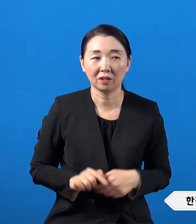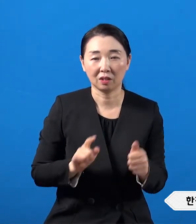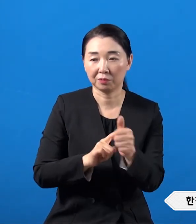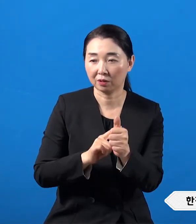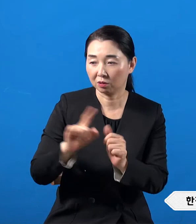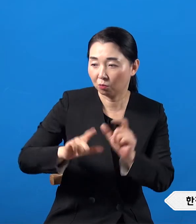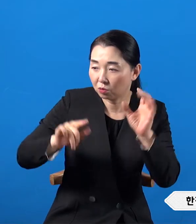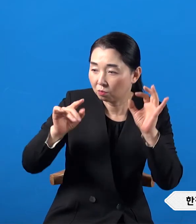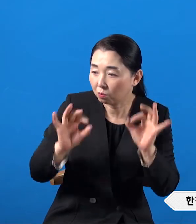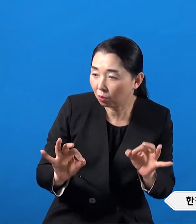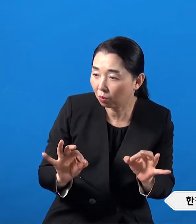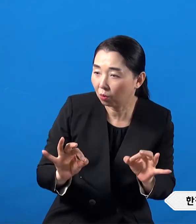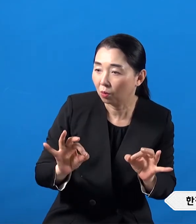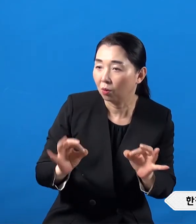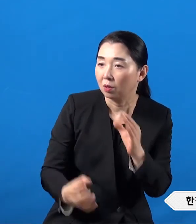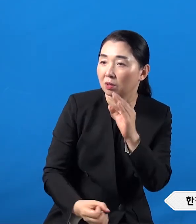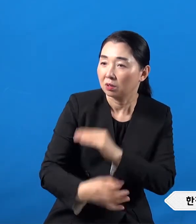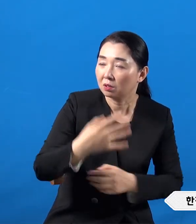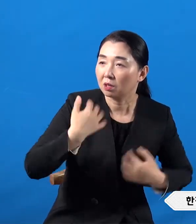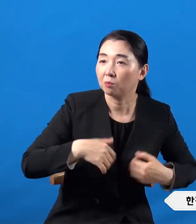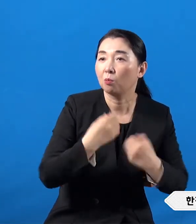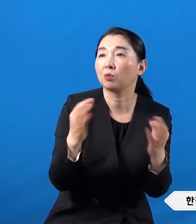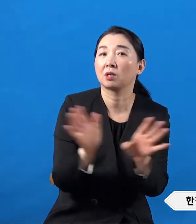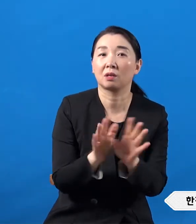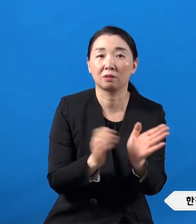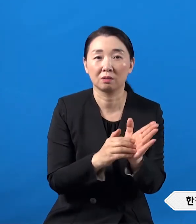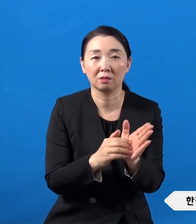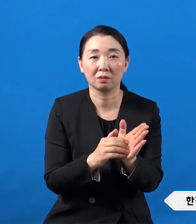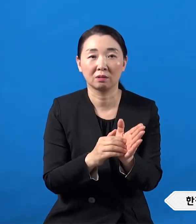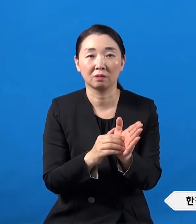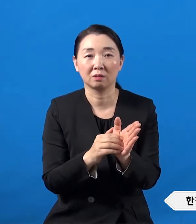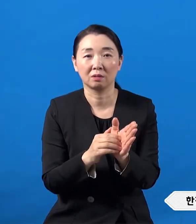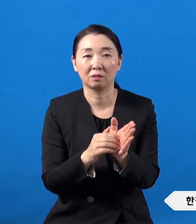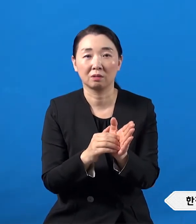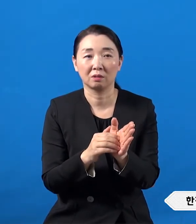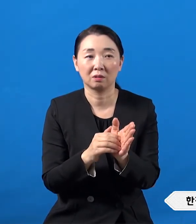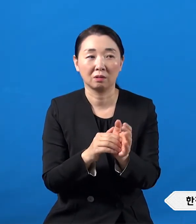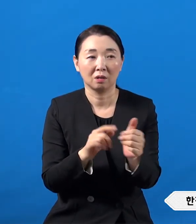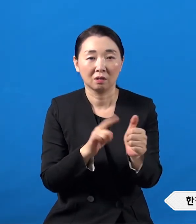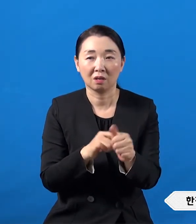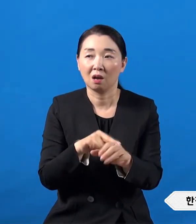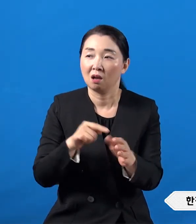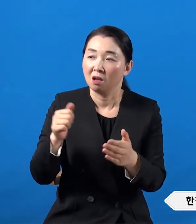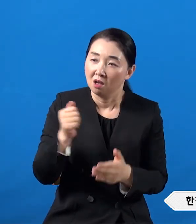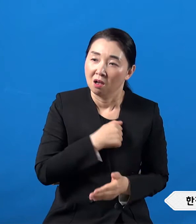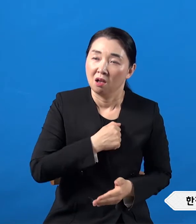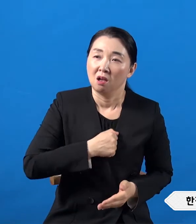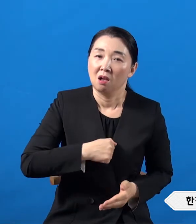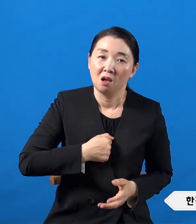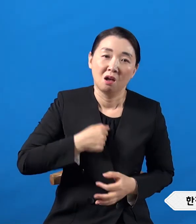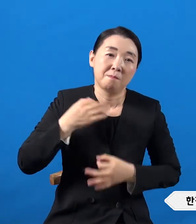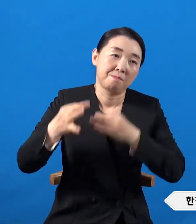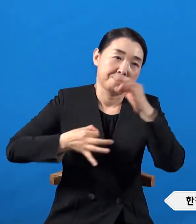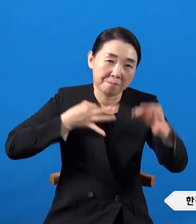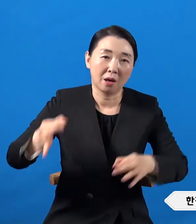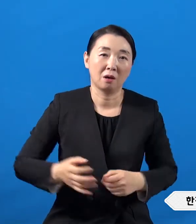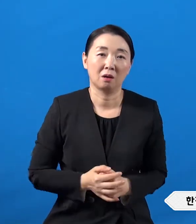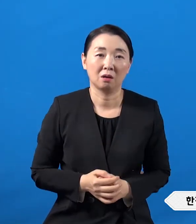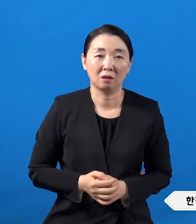보는 순간에 승리의 기쁨도 막 다 날아가 버리고 그가 가슴을 치면서